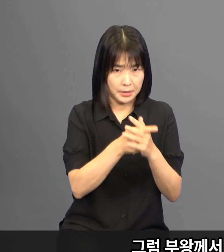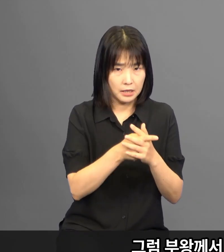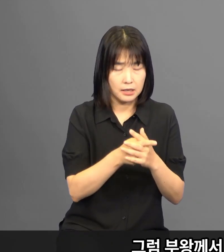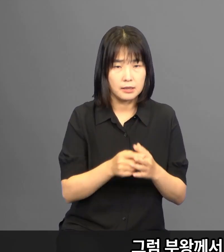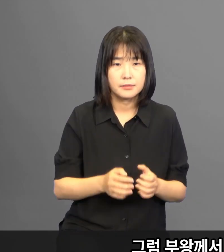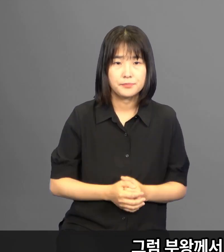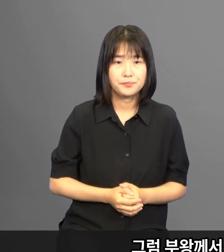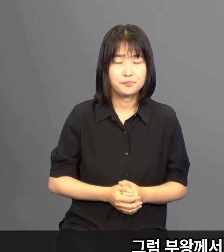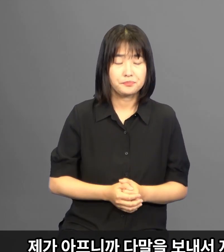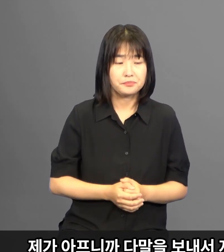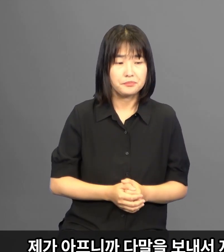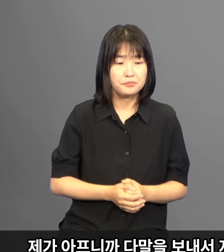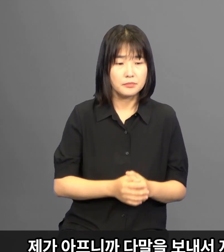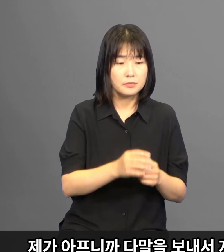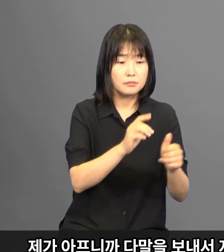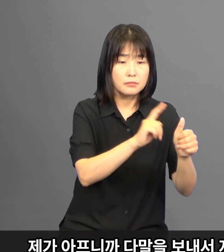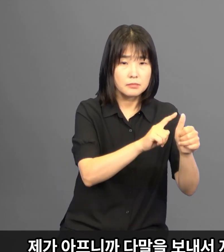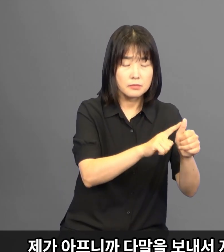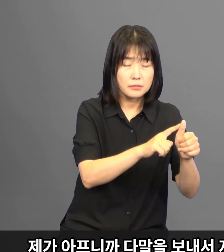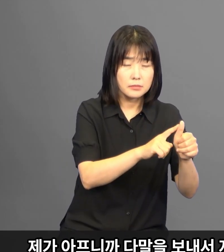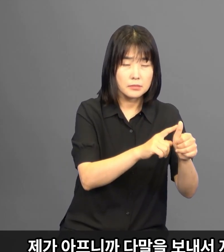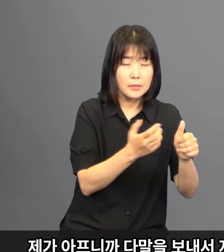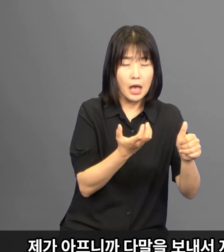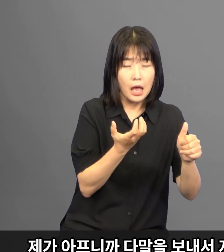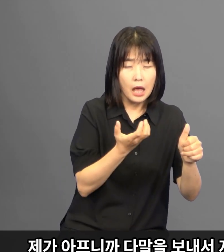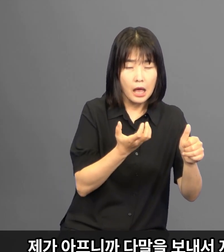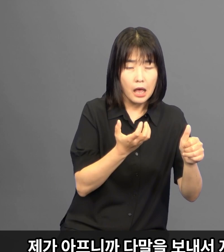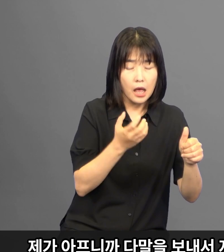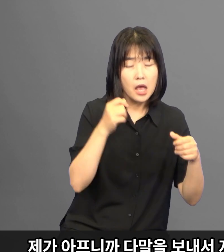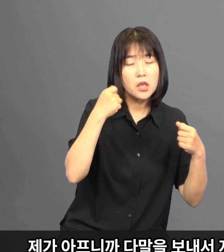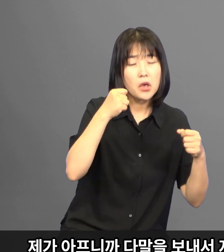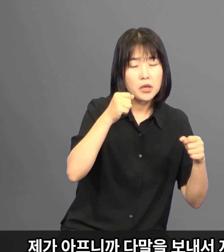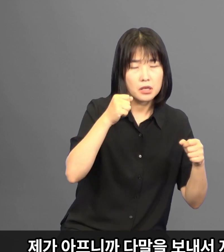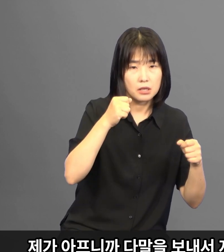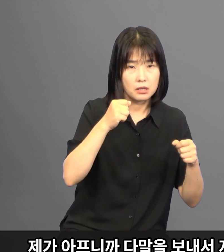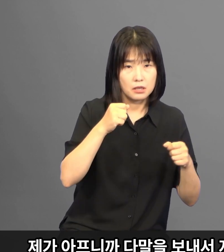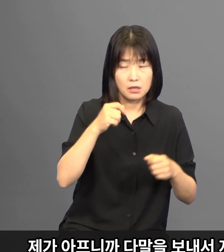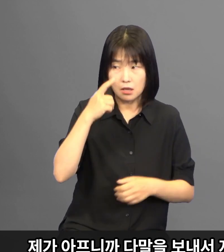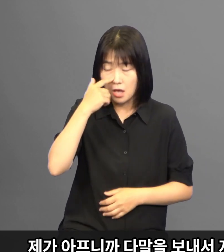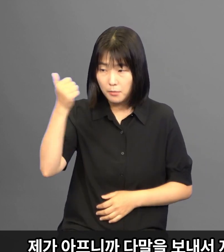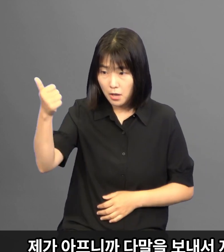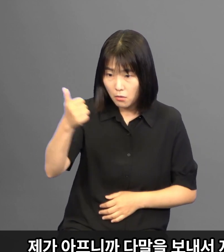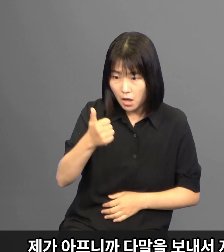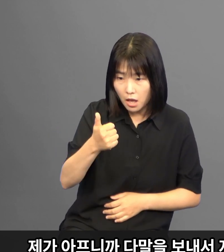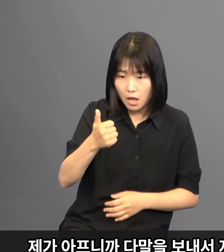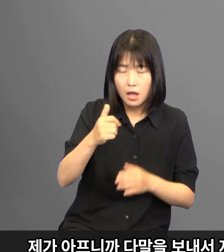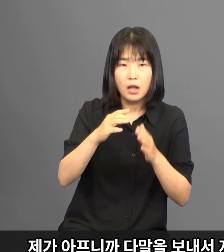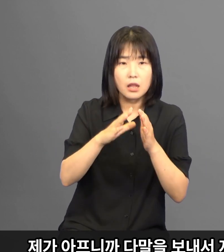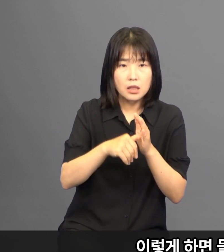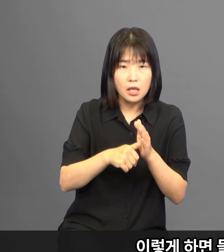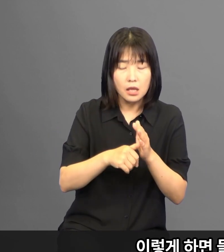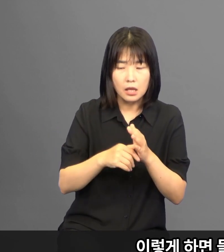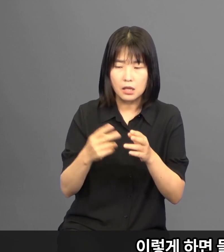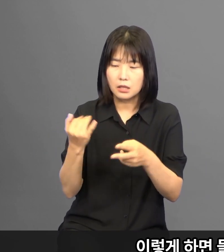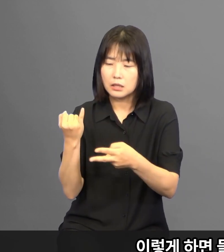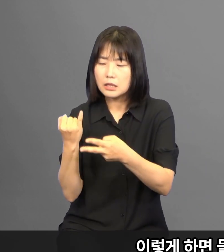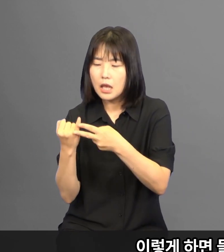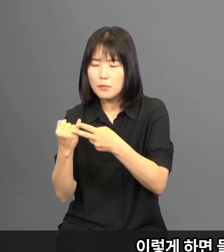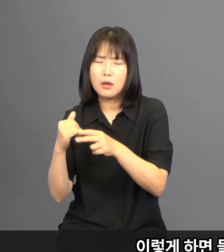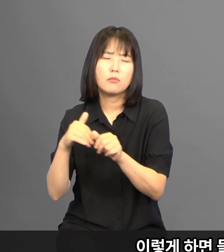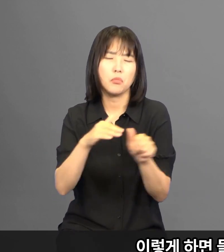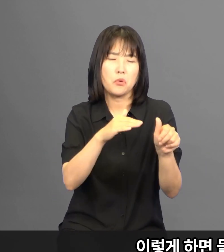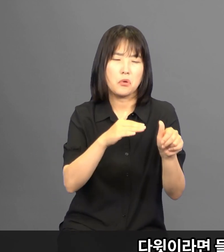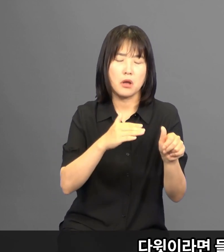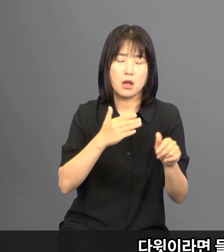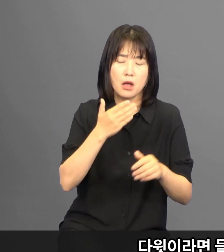오셔서 무슨 일이냐? 제가 아프니까 다말을 보내서 저에게 음식을 만들어주게 해 주십시오. 이렇게 하면 들어줄